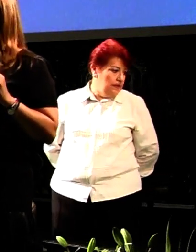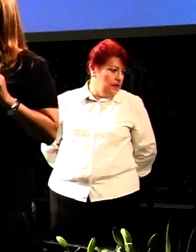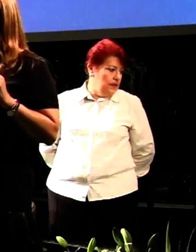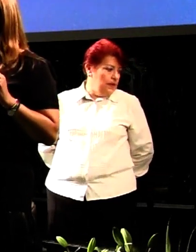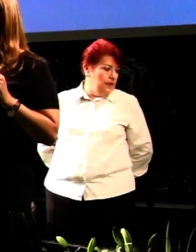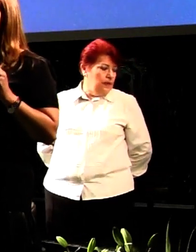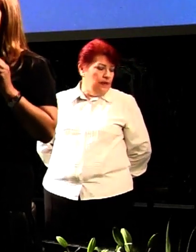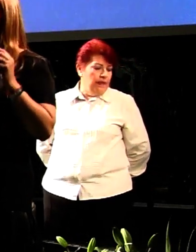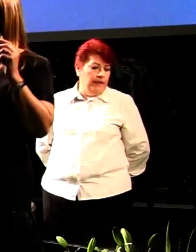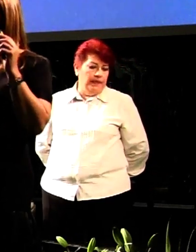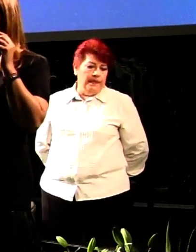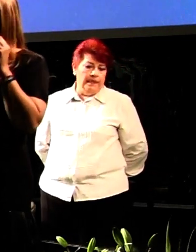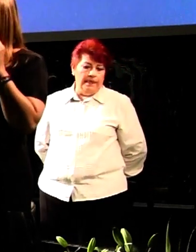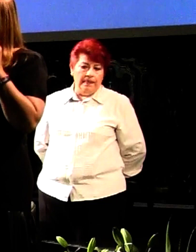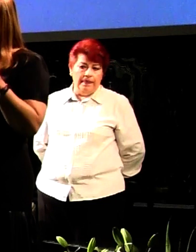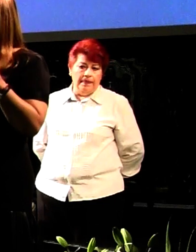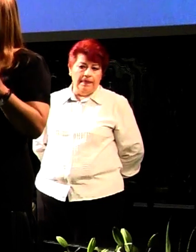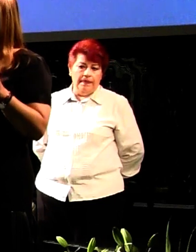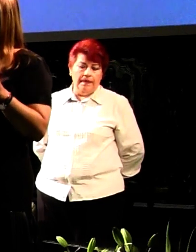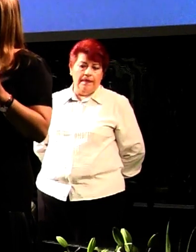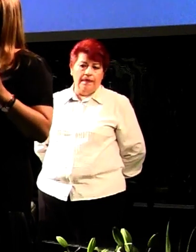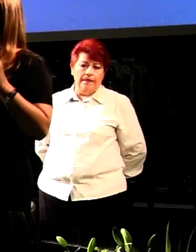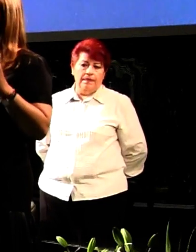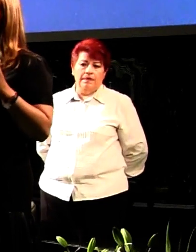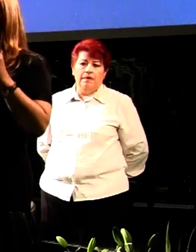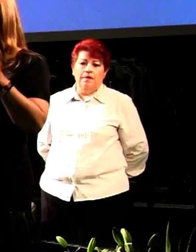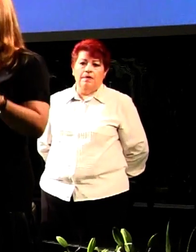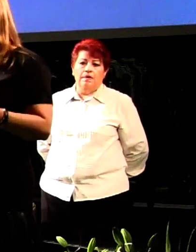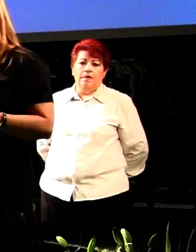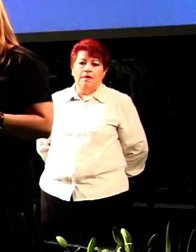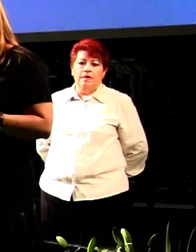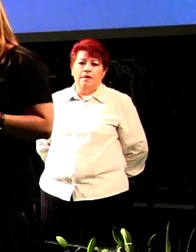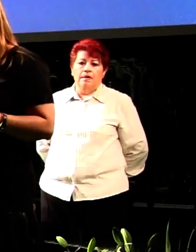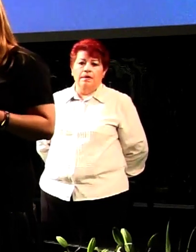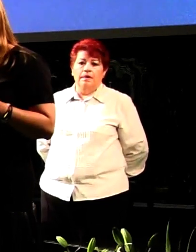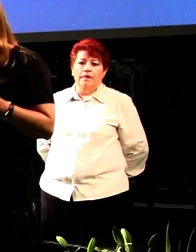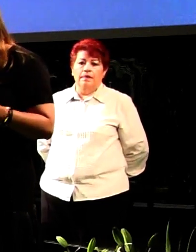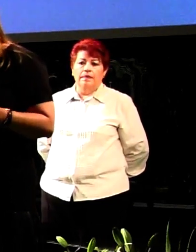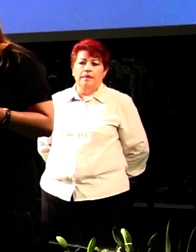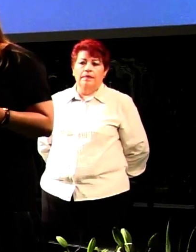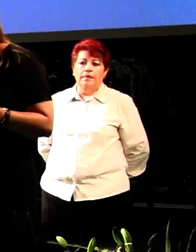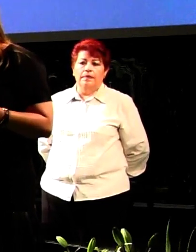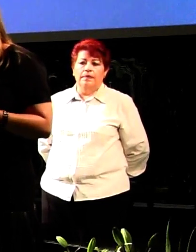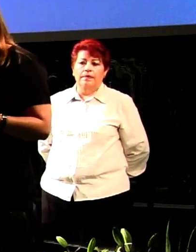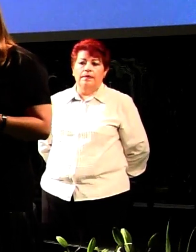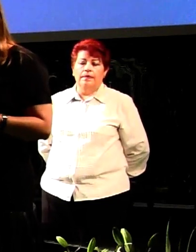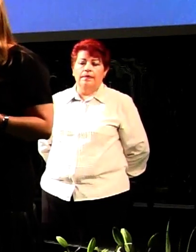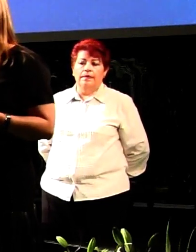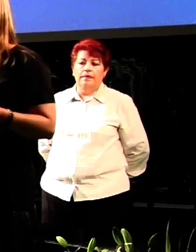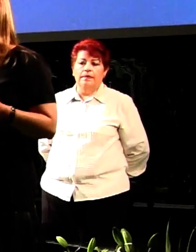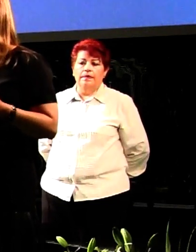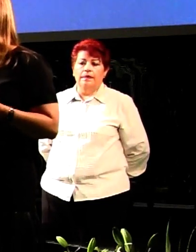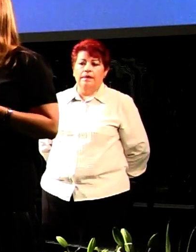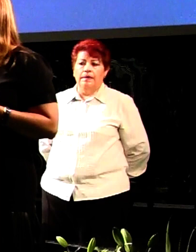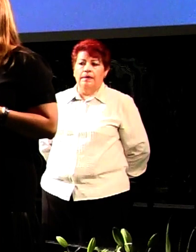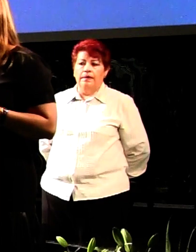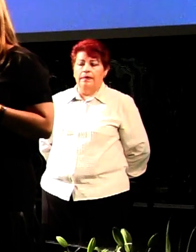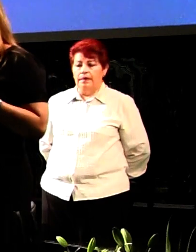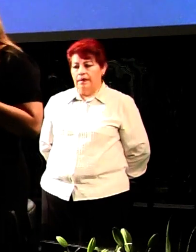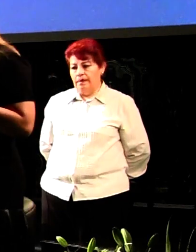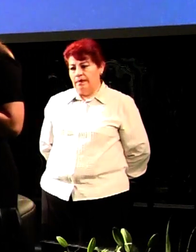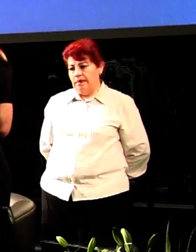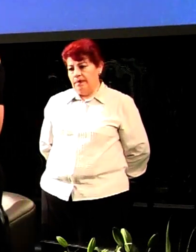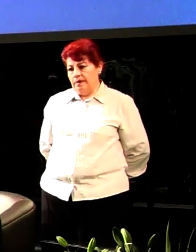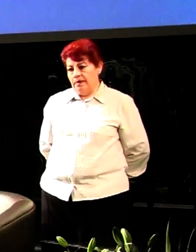la violencia, que la violencia no es la manera para solucionar o para ganar sus objetivos, para los observadores,